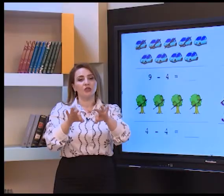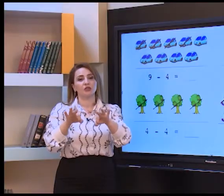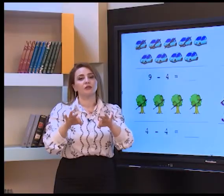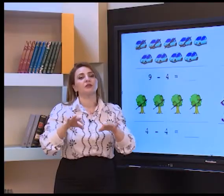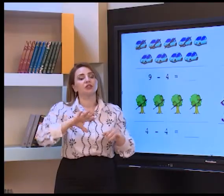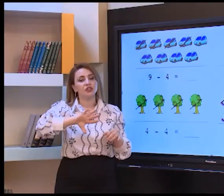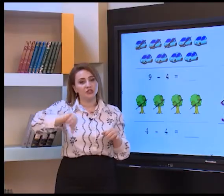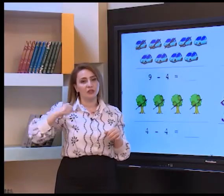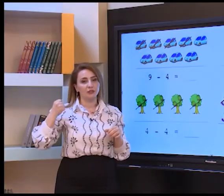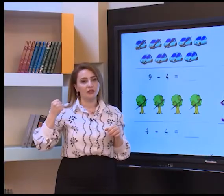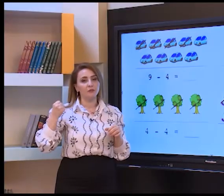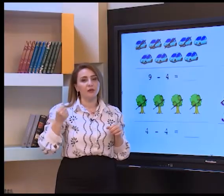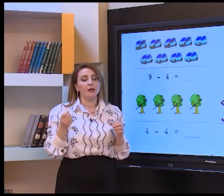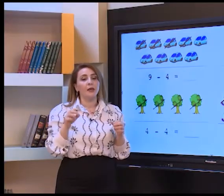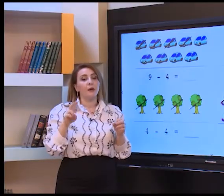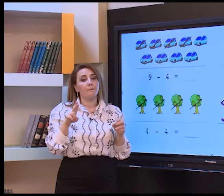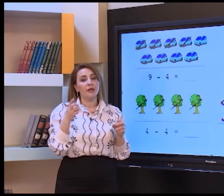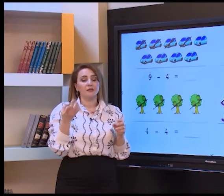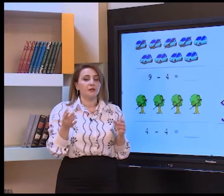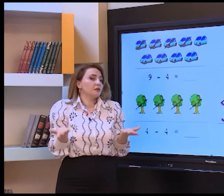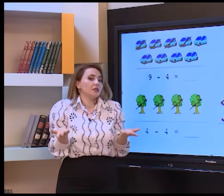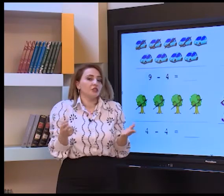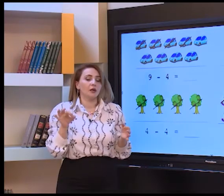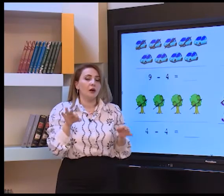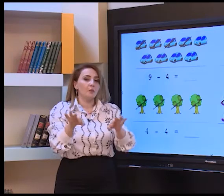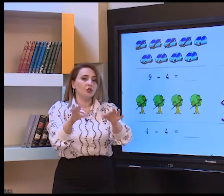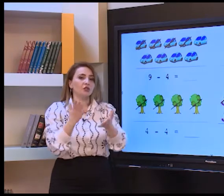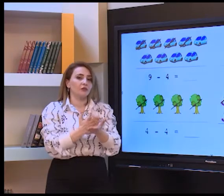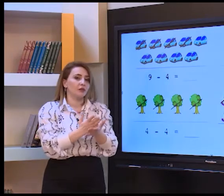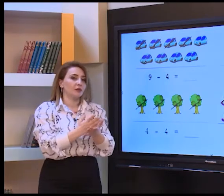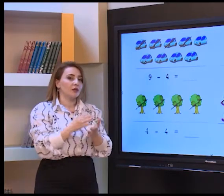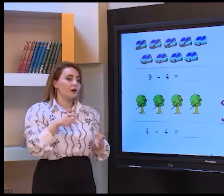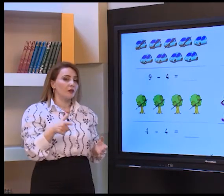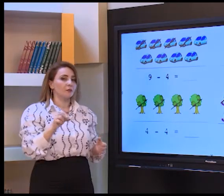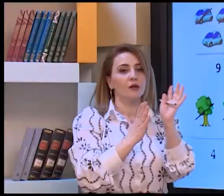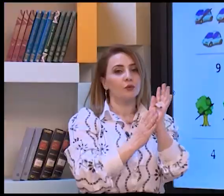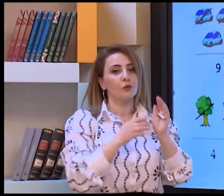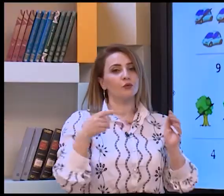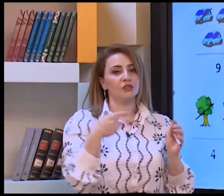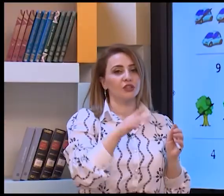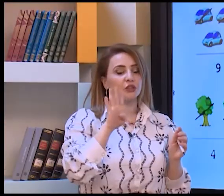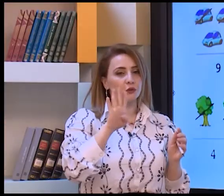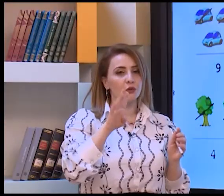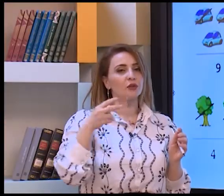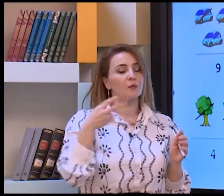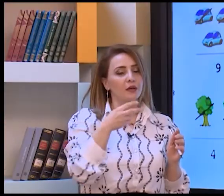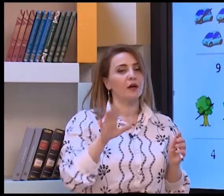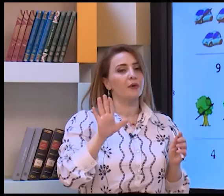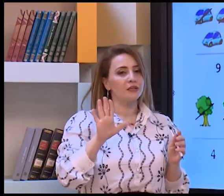maşın çıxılıb. Bəs neçə maşın var qalıb? 9 çıx 4, bərabərdir